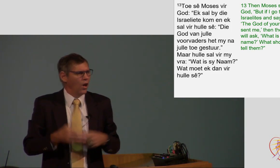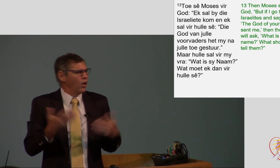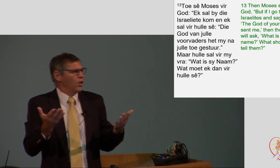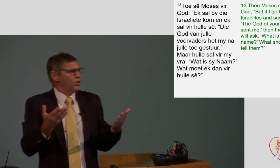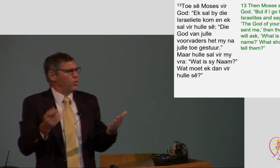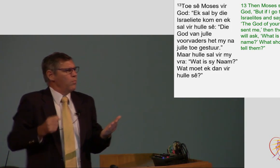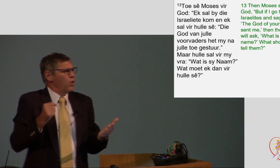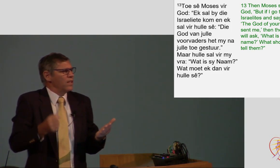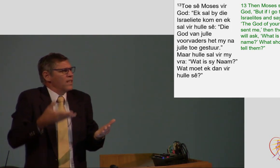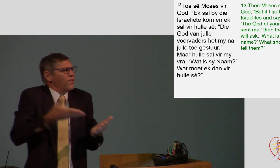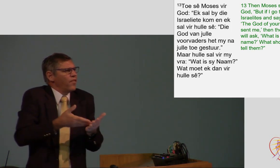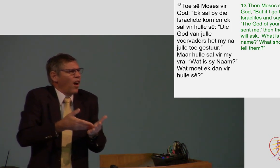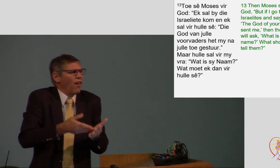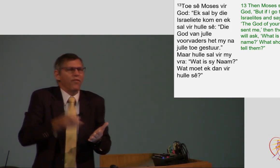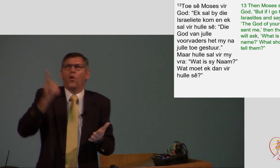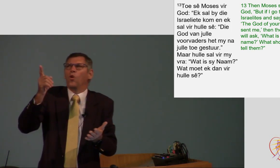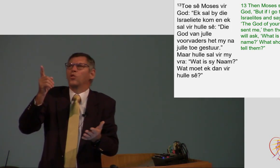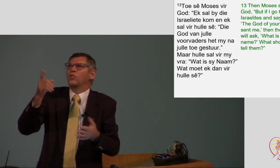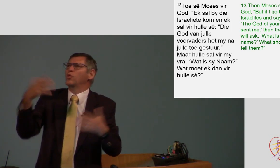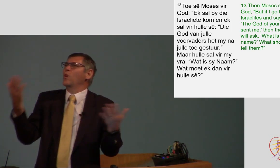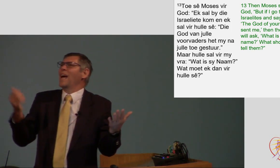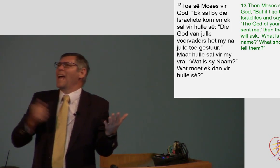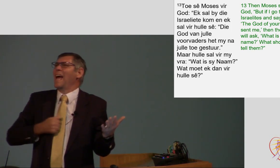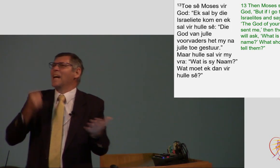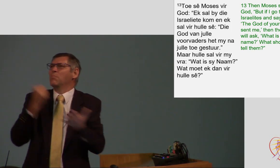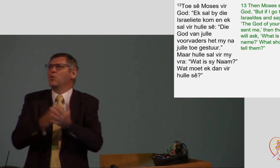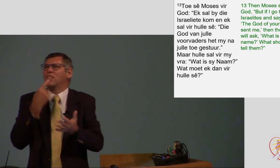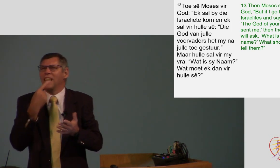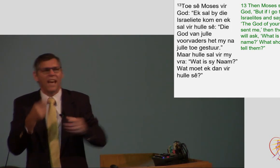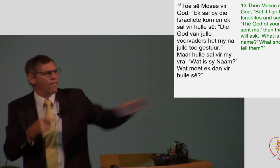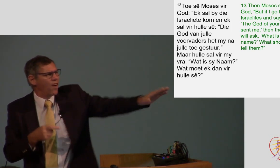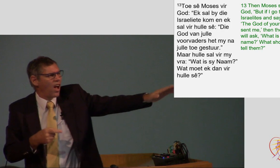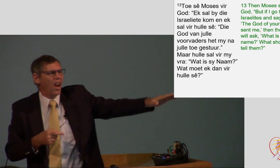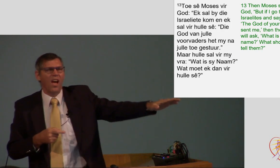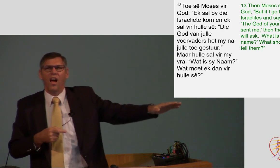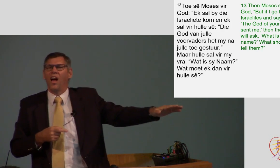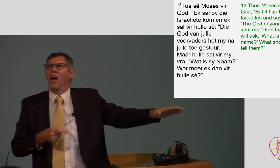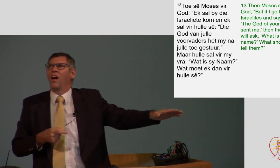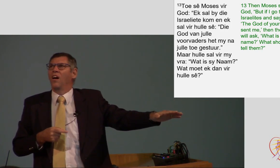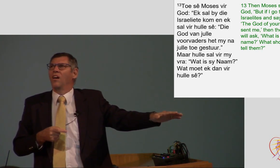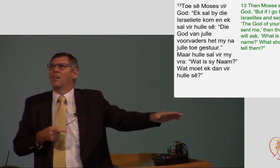So Moses vra vir God, so ek moet sê vir hulle,